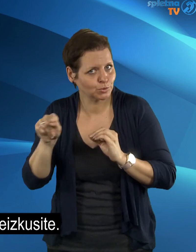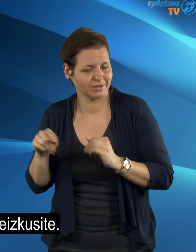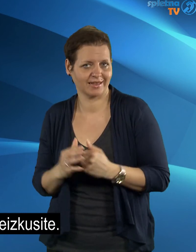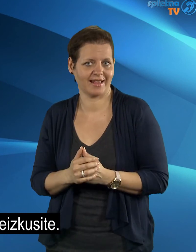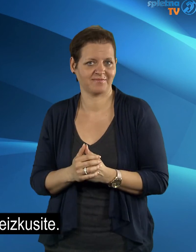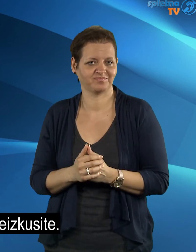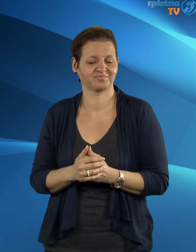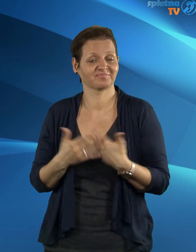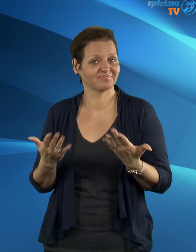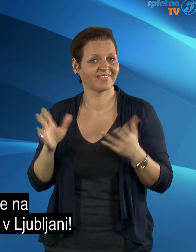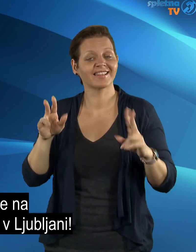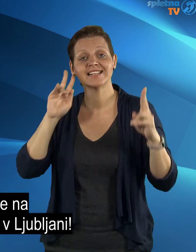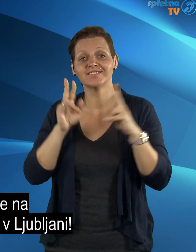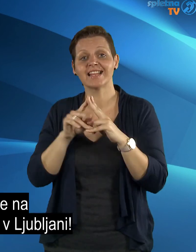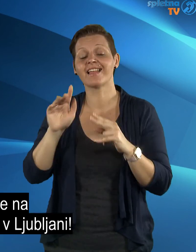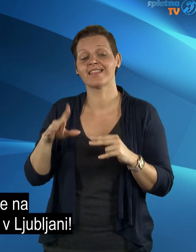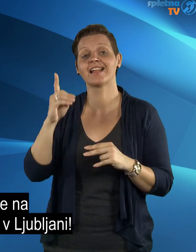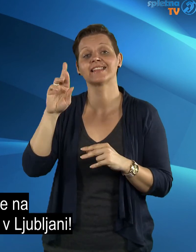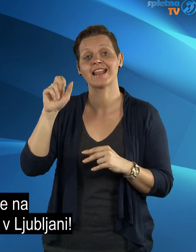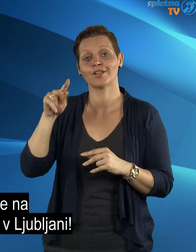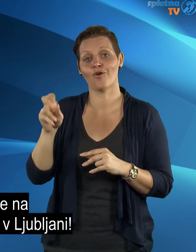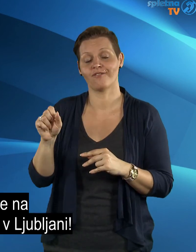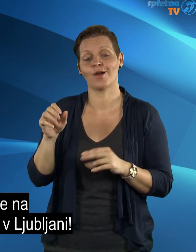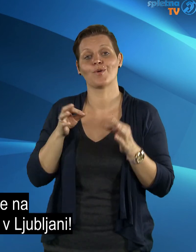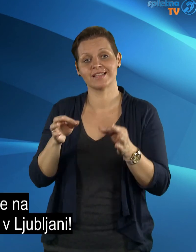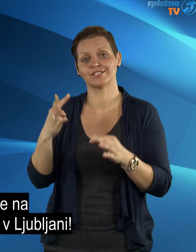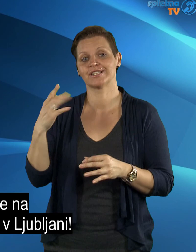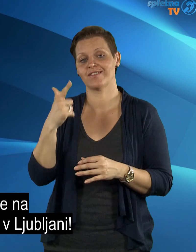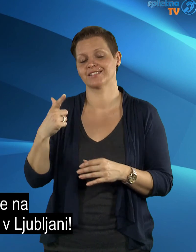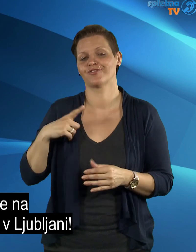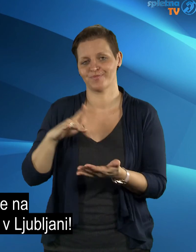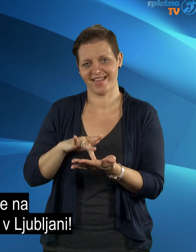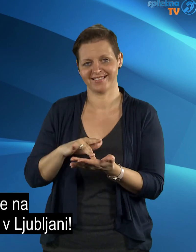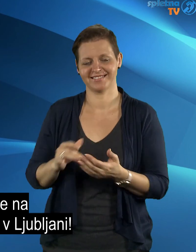preizkusite. Nasvidenje na Drenikovi ulici 24 v Ljubljani.